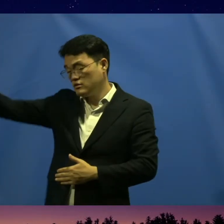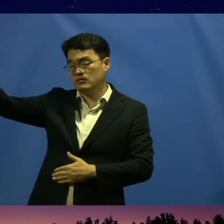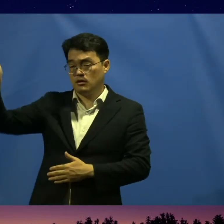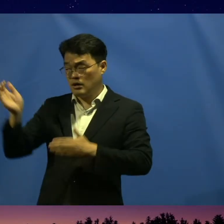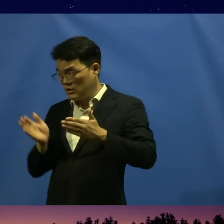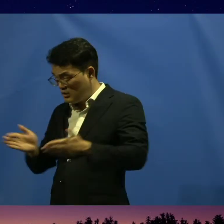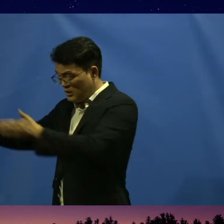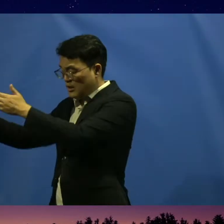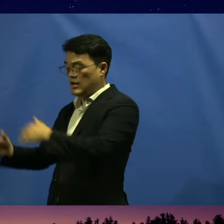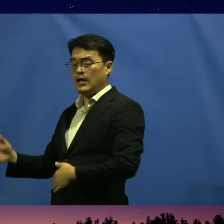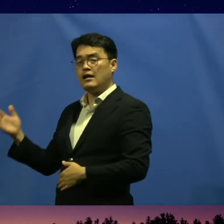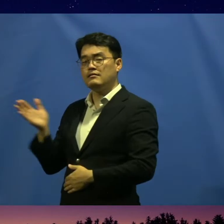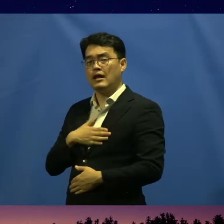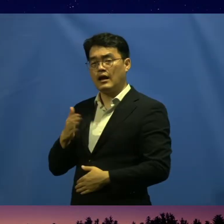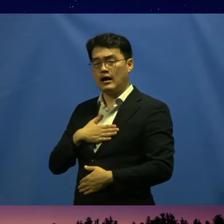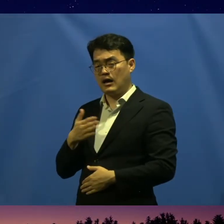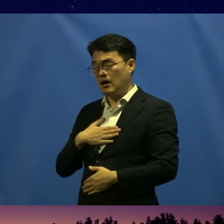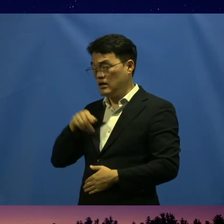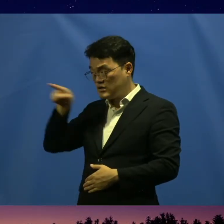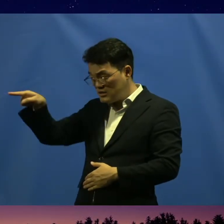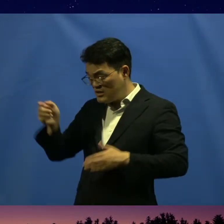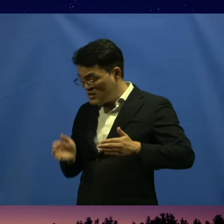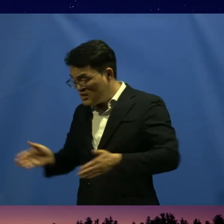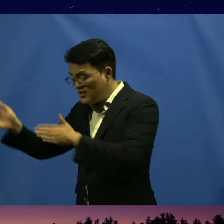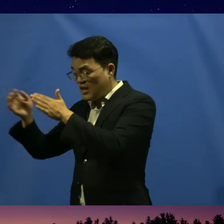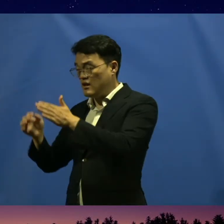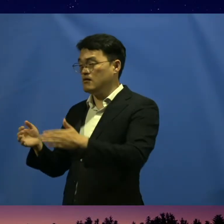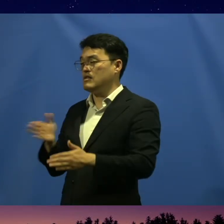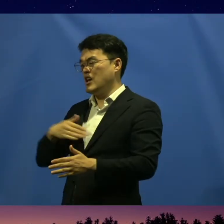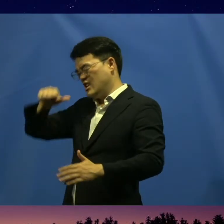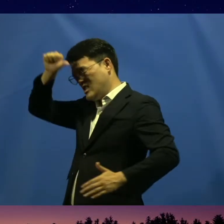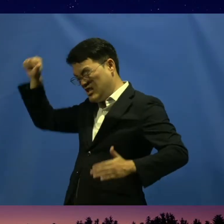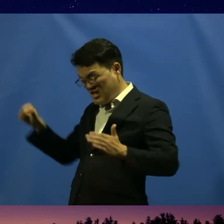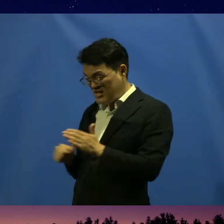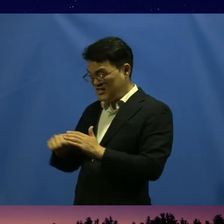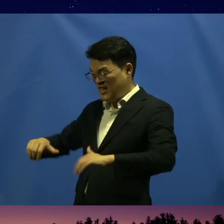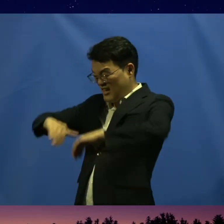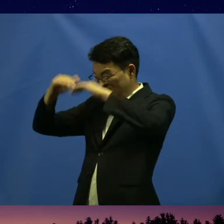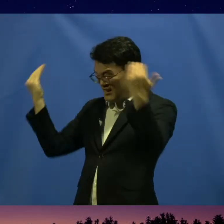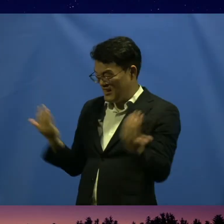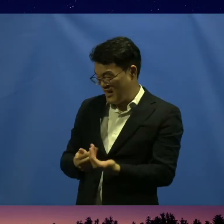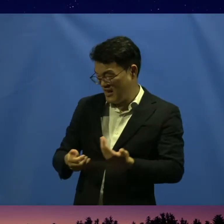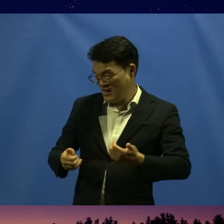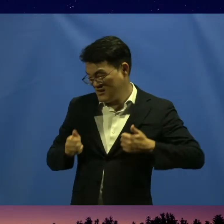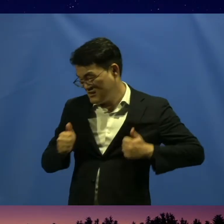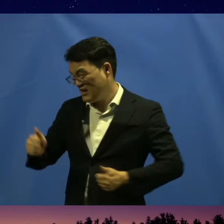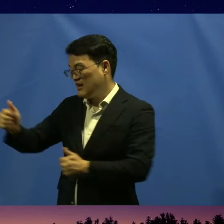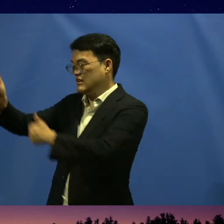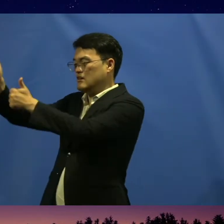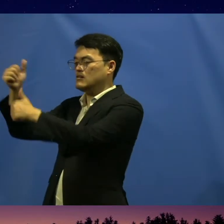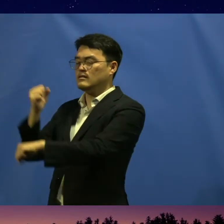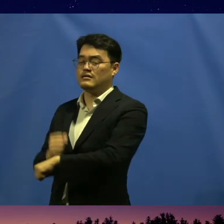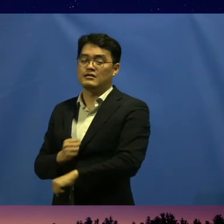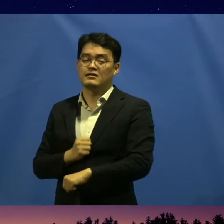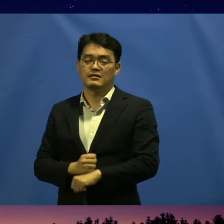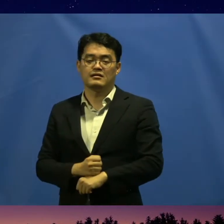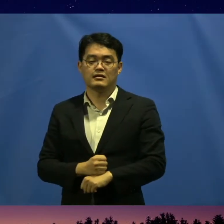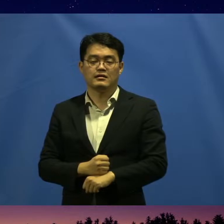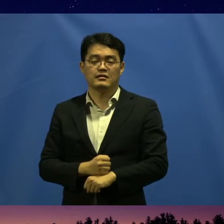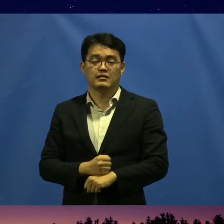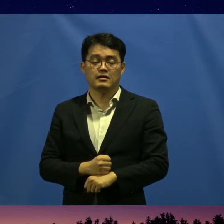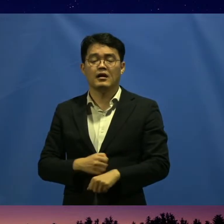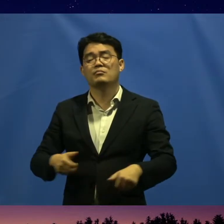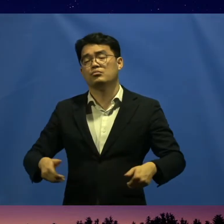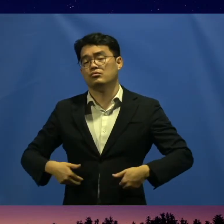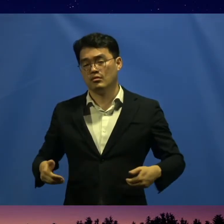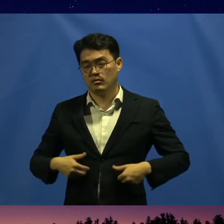길, 내가 가야 할 길, 그 길에 생명을 걸 수 있다면 누가 무슨 소리 해도 괜찮아요. 욕을 넣어도 안 보여요. 그것 때문에